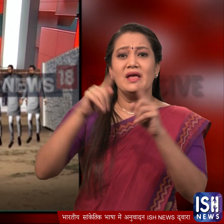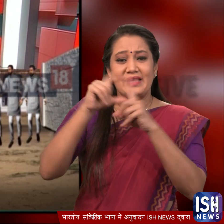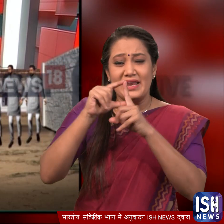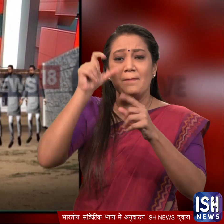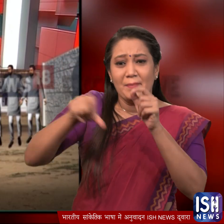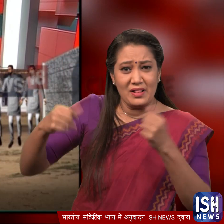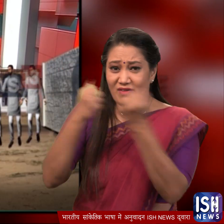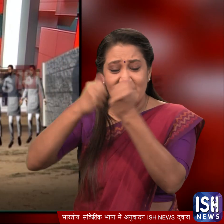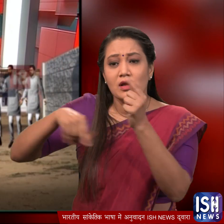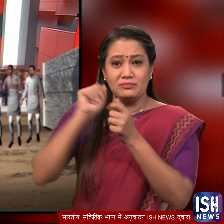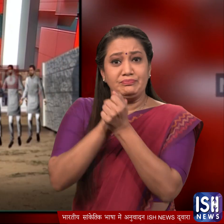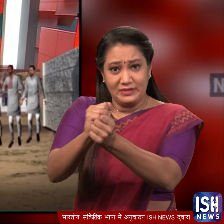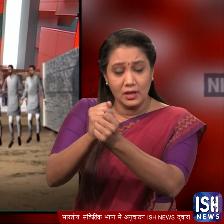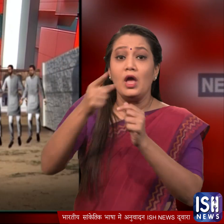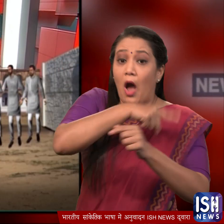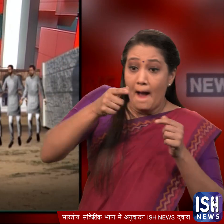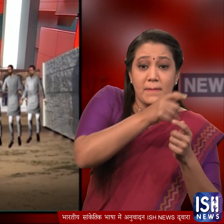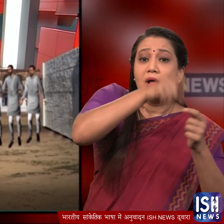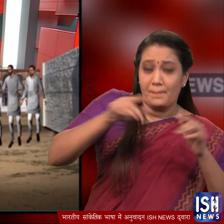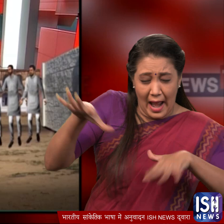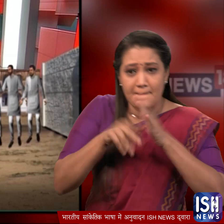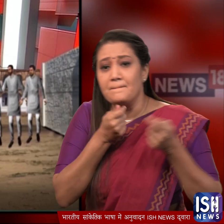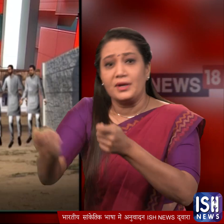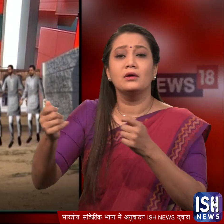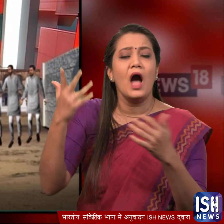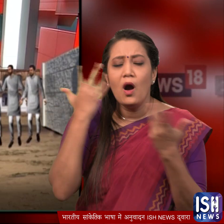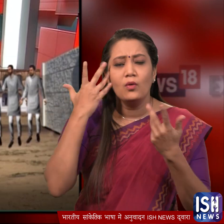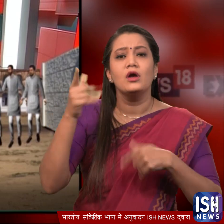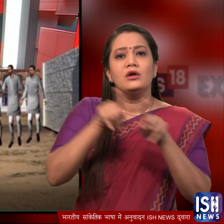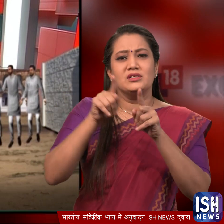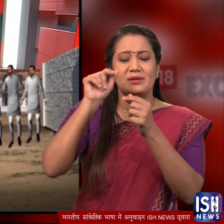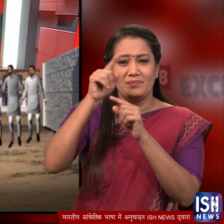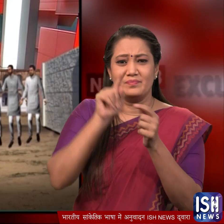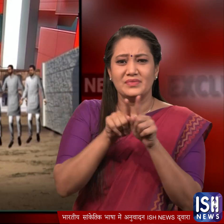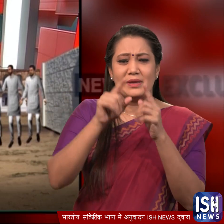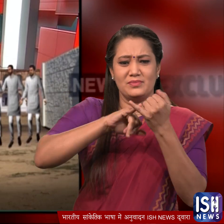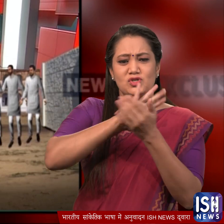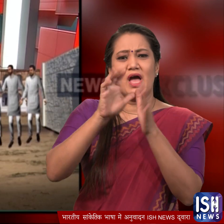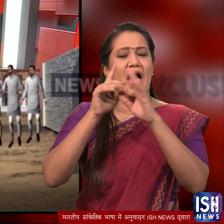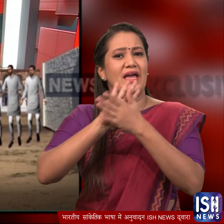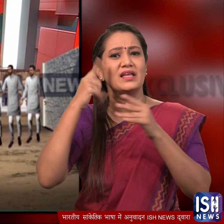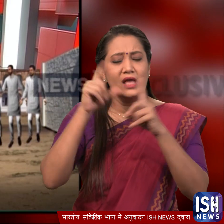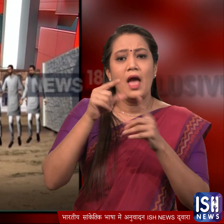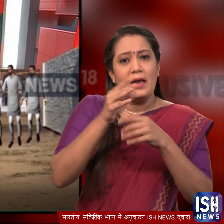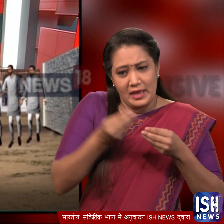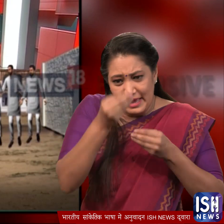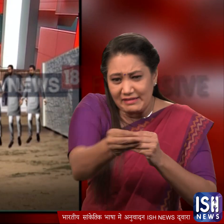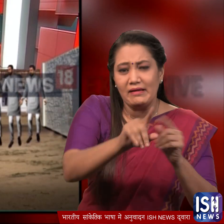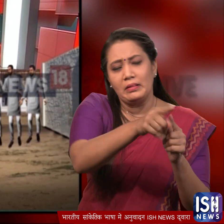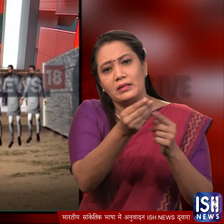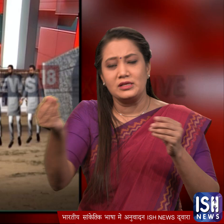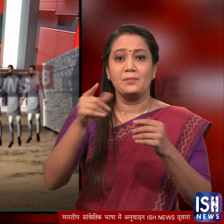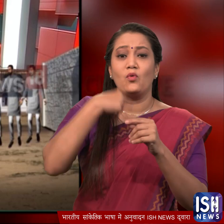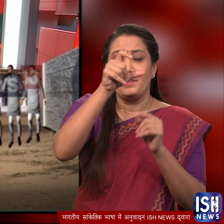हत्या की कोशिश के मामले में 2 लोगों को गिरफ्तार भी कर लिया गया। आरोप है कि इनमें एक ने जेल में बंद शाहिद नाम के कैदी को पारा पहुंचाया